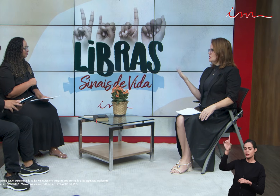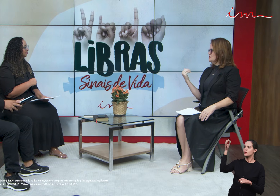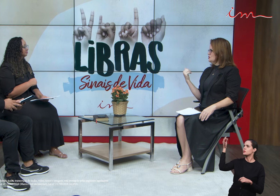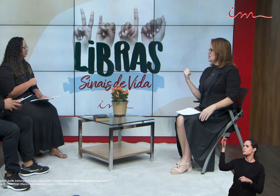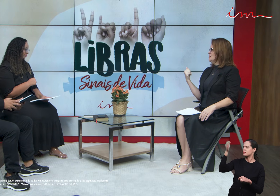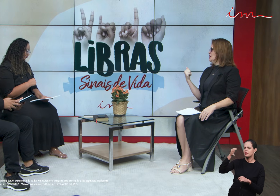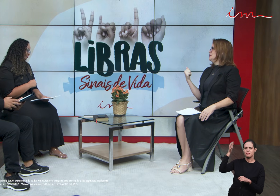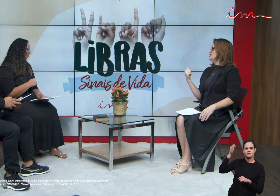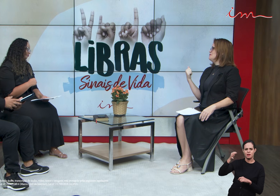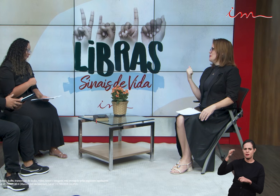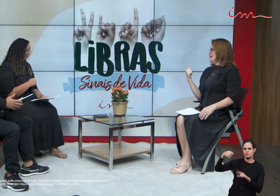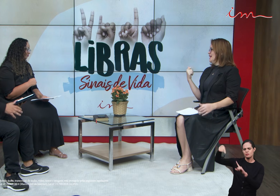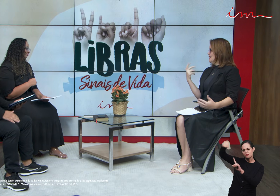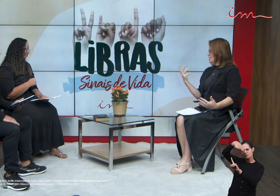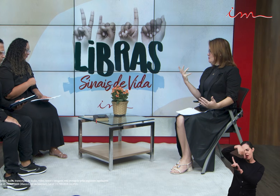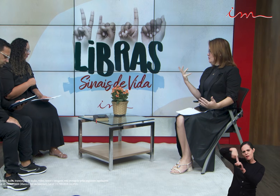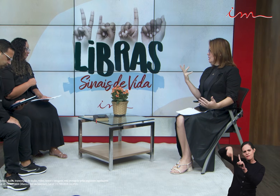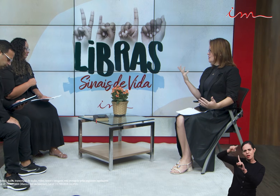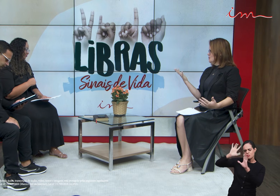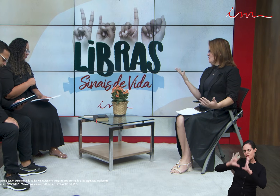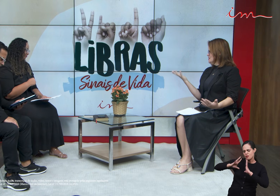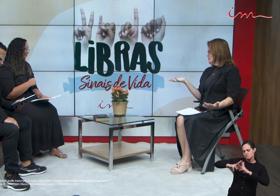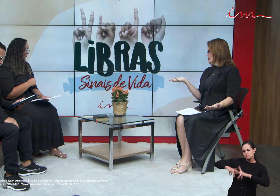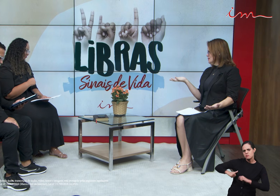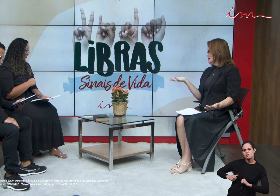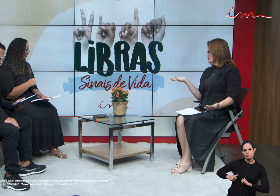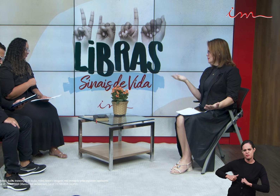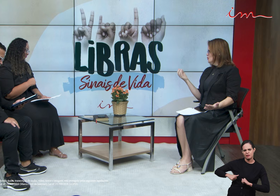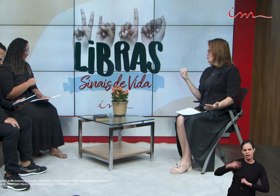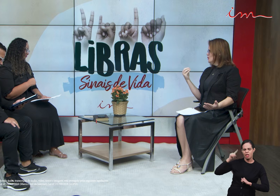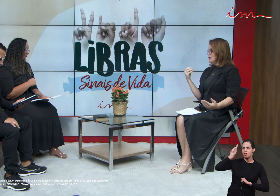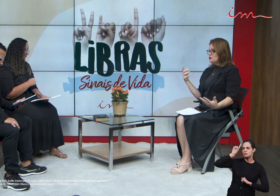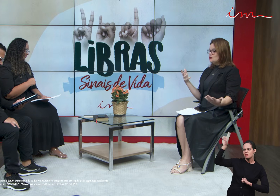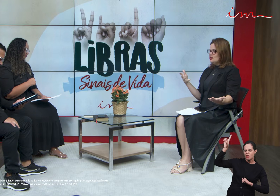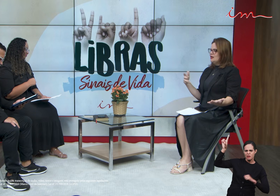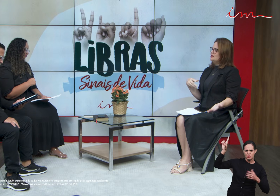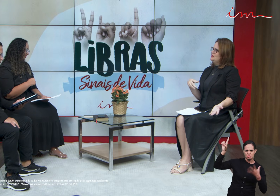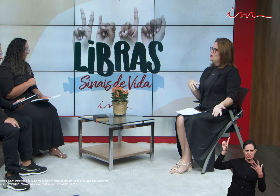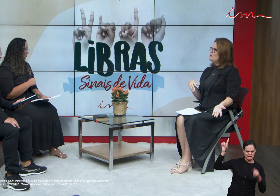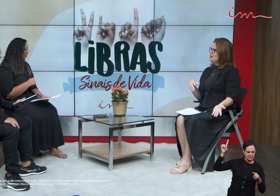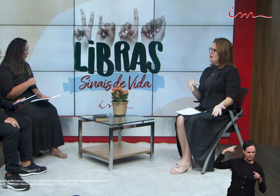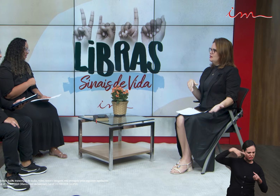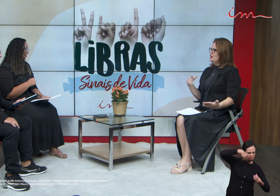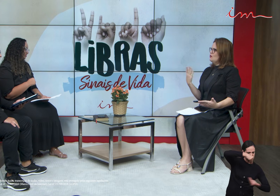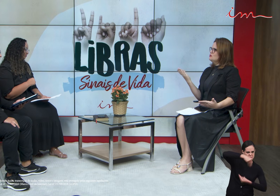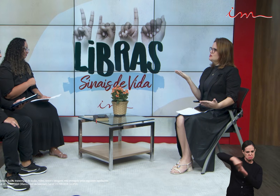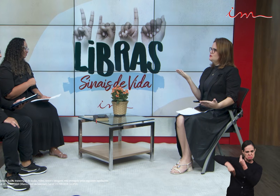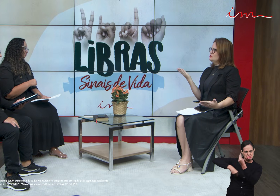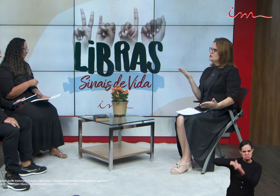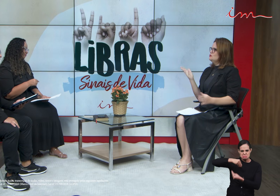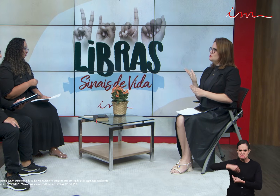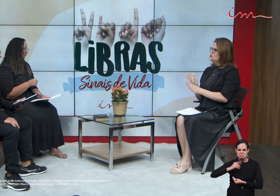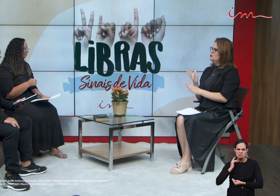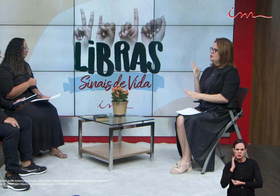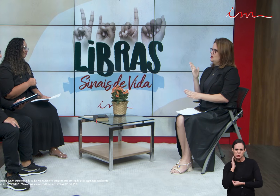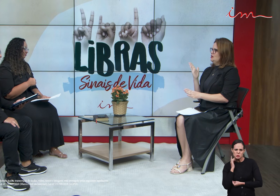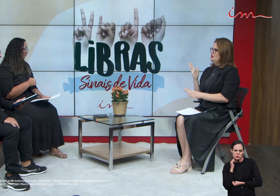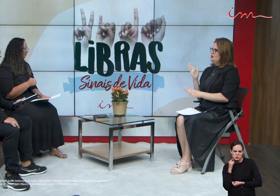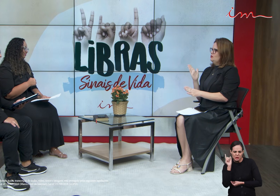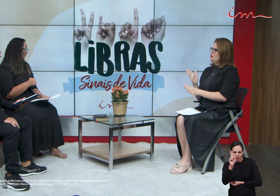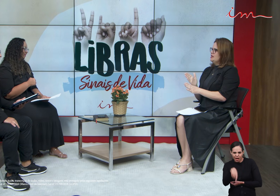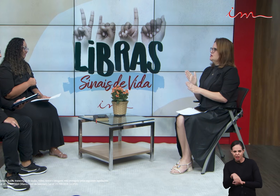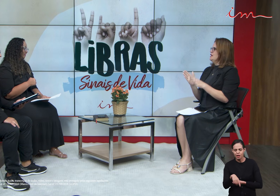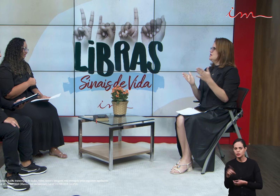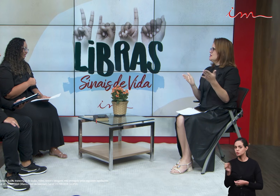santo, de que Ele é limpo e Ele não aceita a sujeira, que é o pecado. E é como se fosse um muro